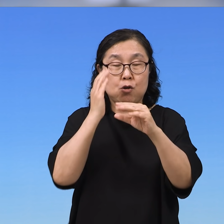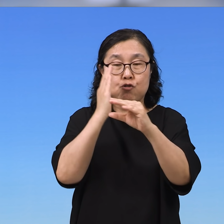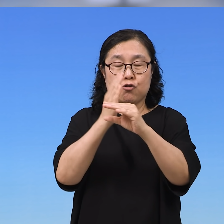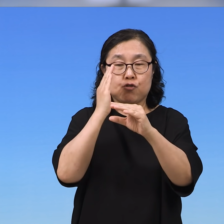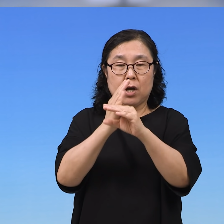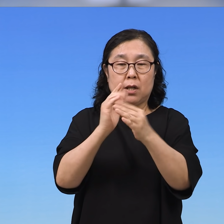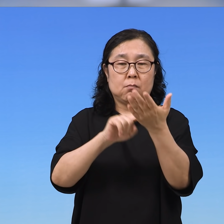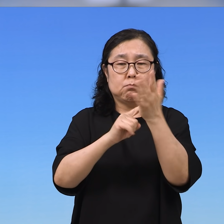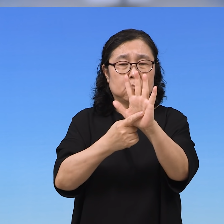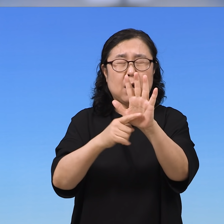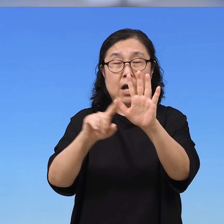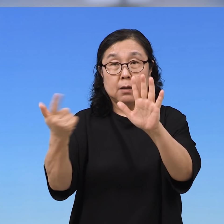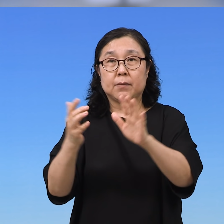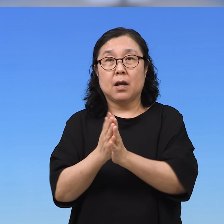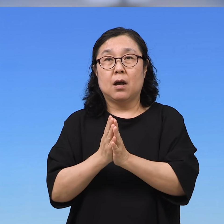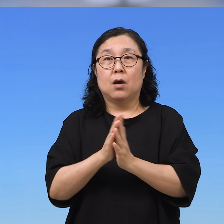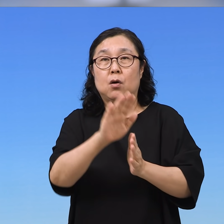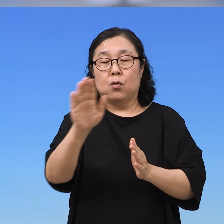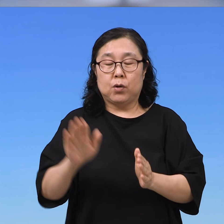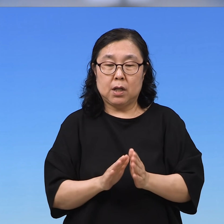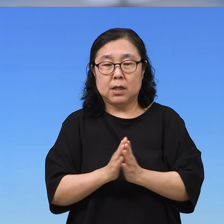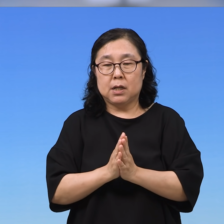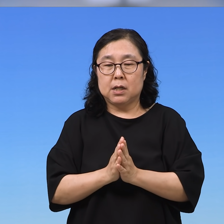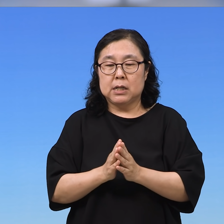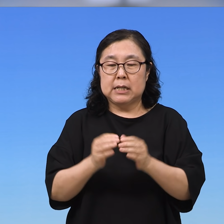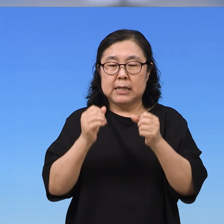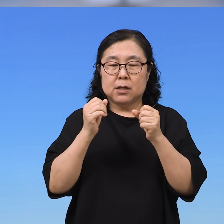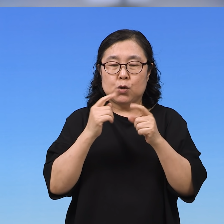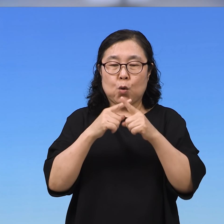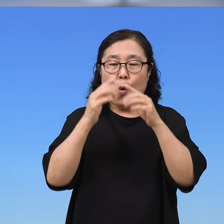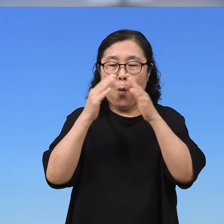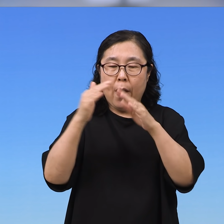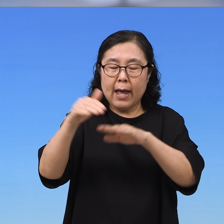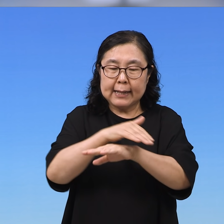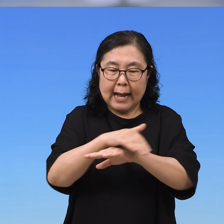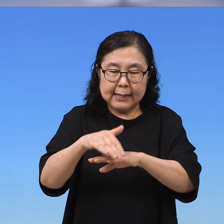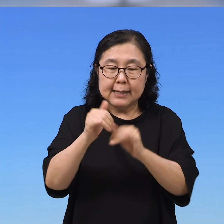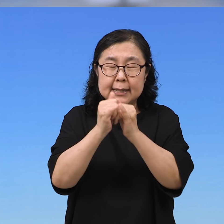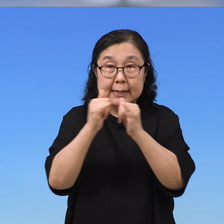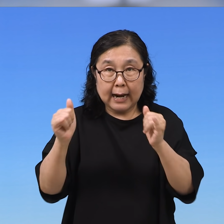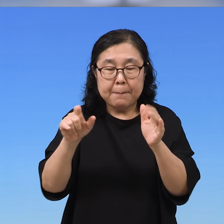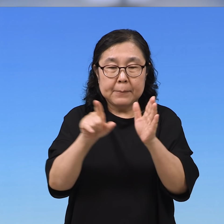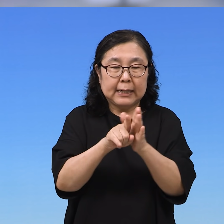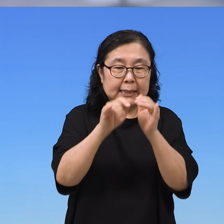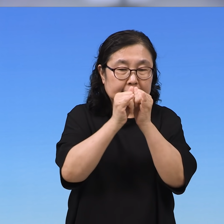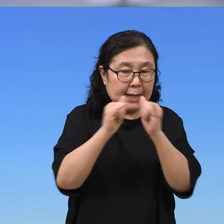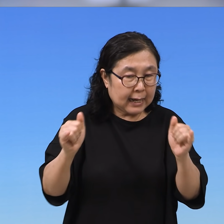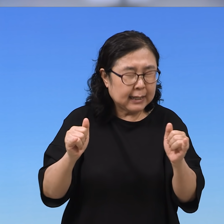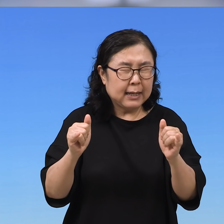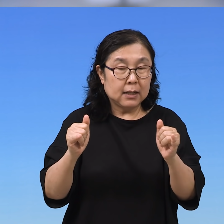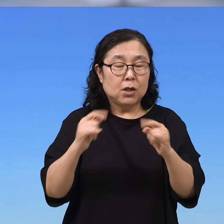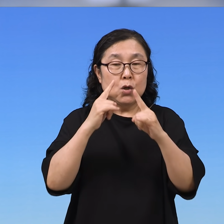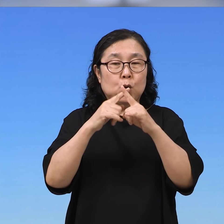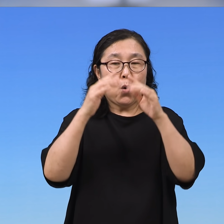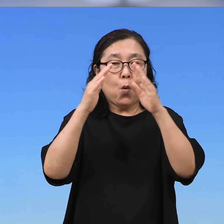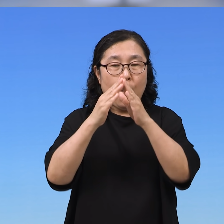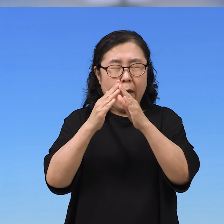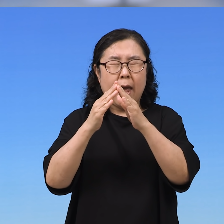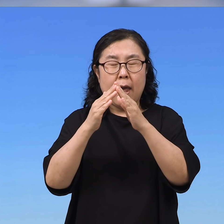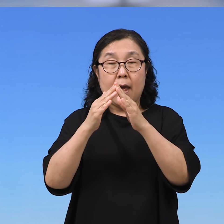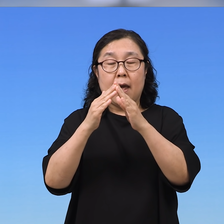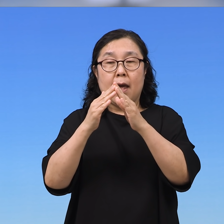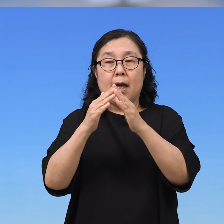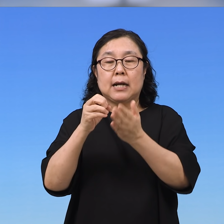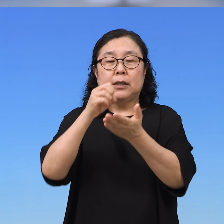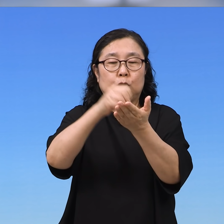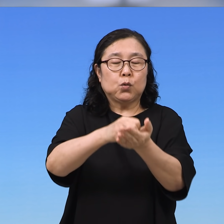개척 초기부터요, 기존 신자 등록 안 받는 시도 3번이나 했습니다. 처음에 인근교회 등록 안 받는다 그랬더니 부작용이 너무